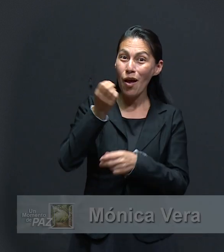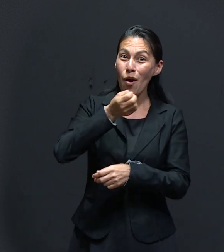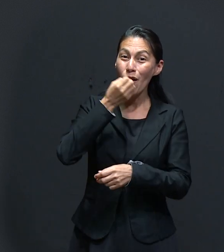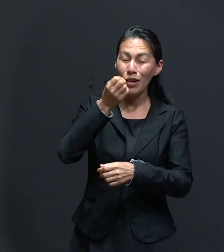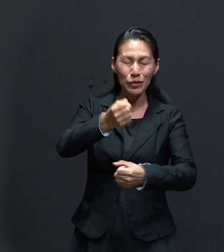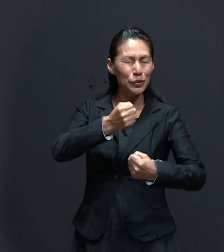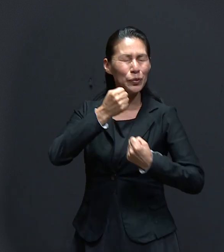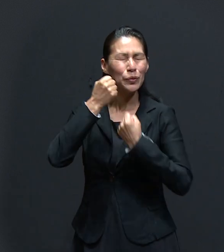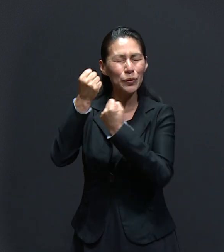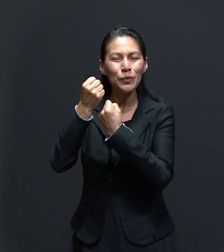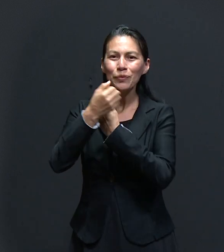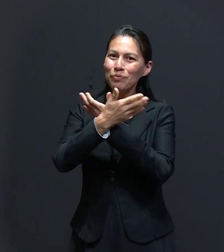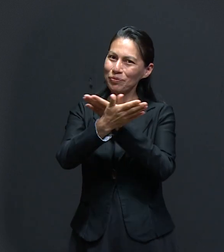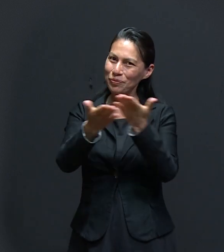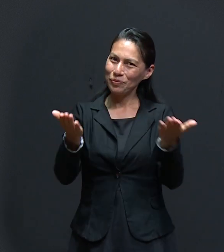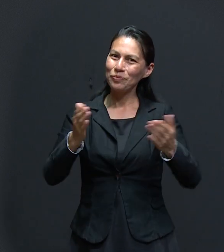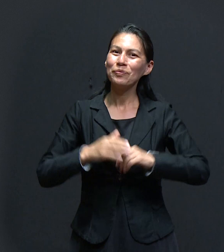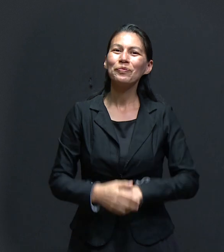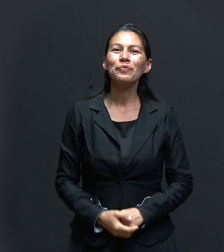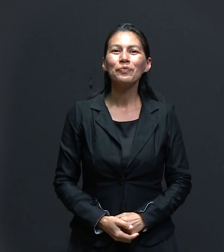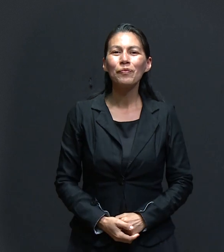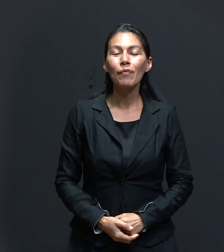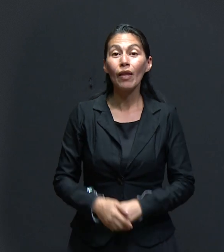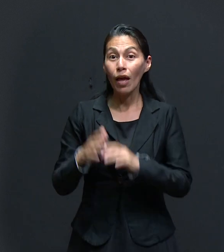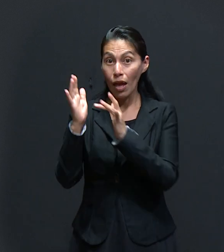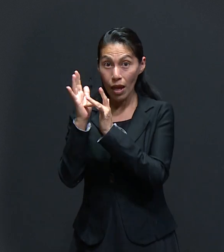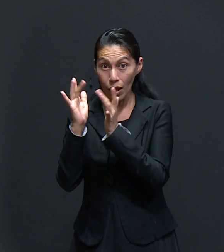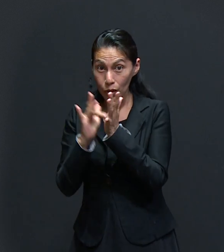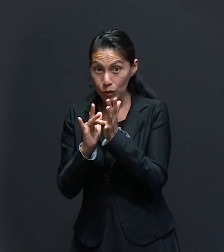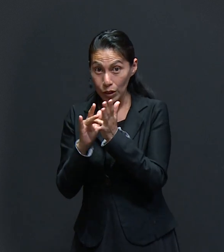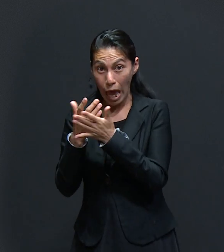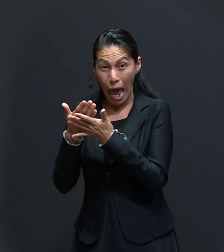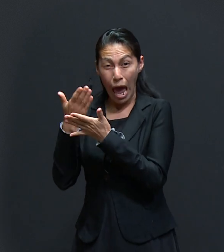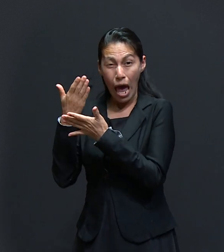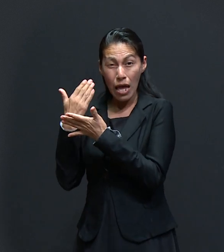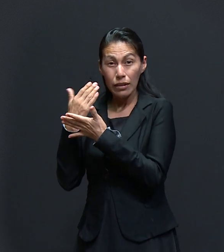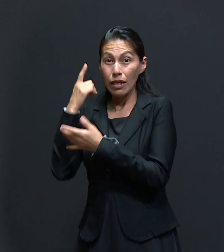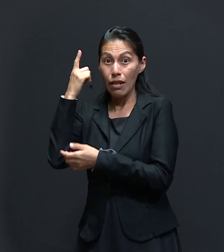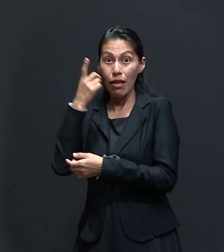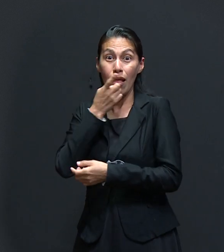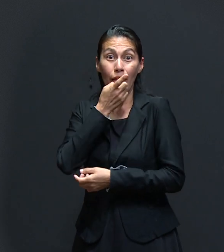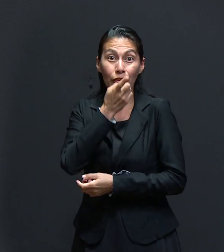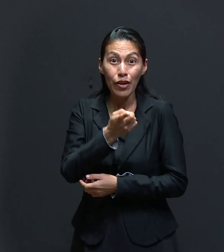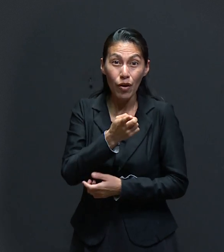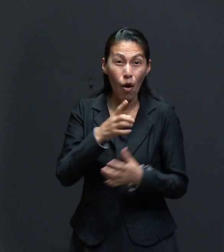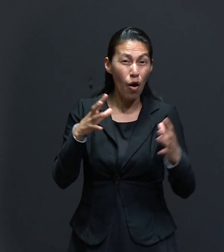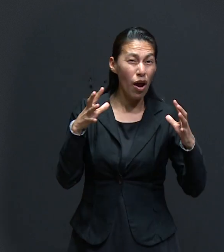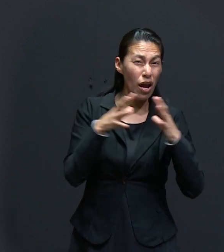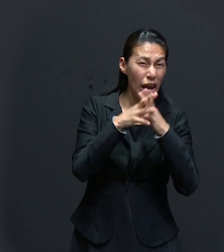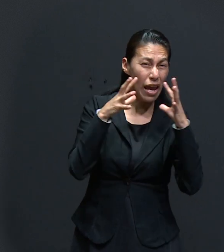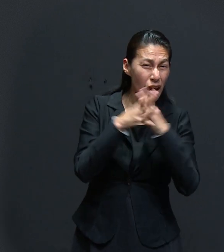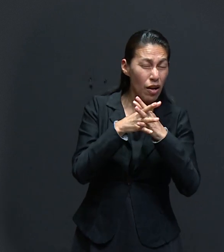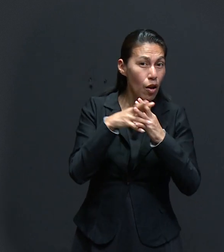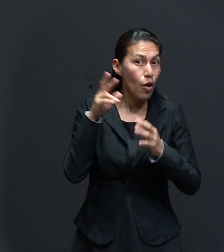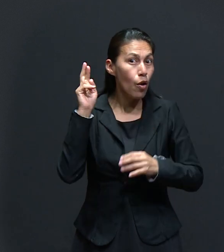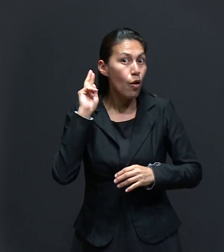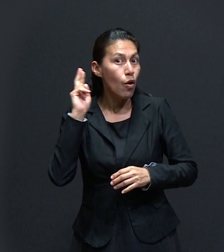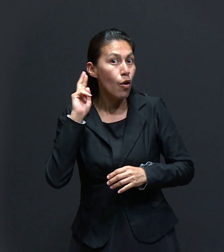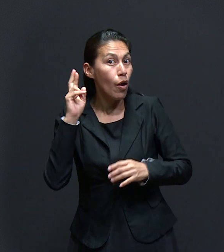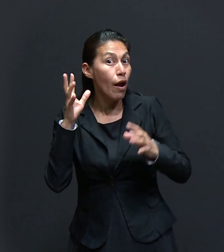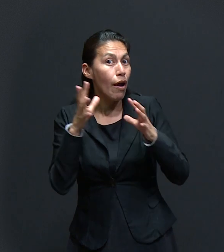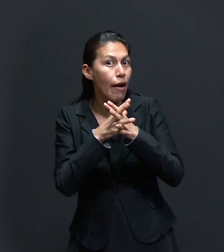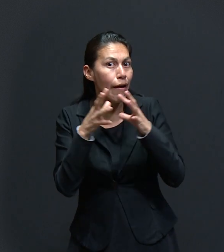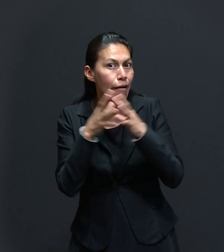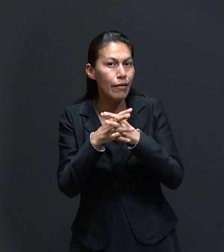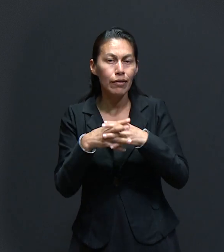ustedes jesús dijo que habría guerras y rumores de guerras y sería